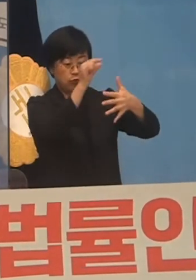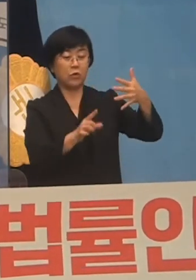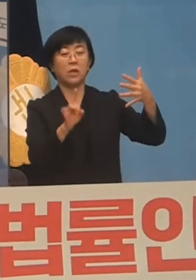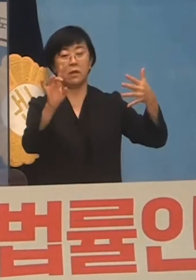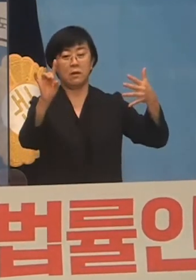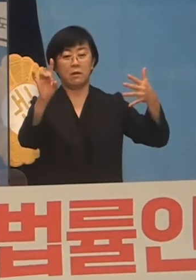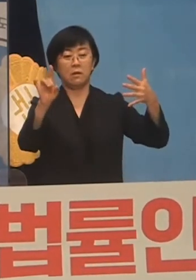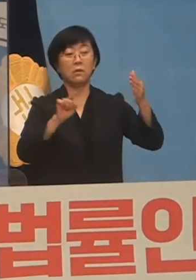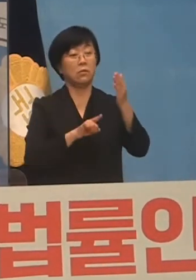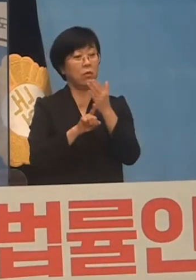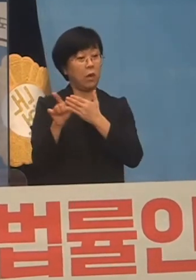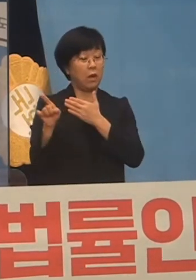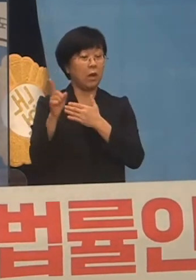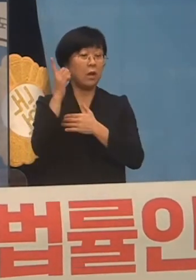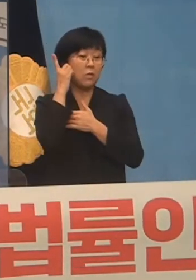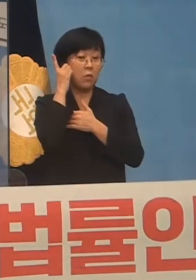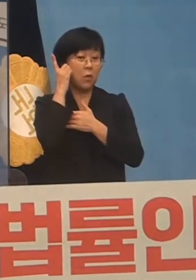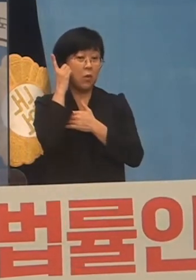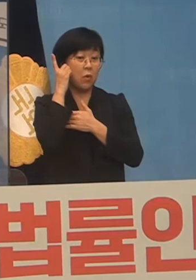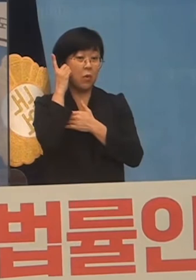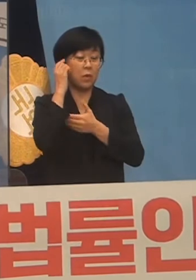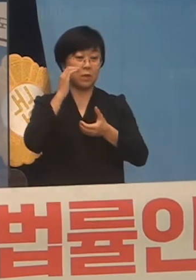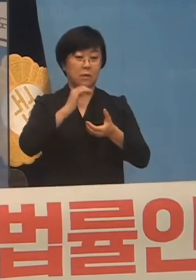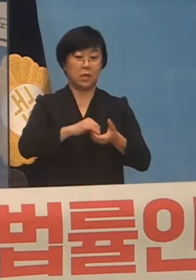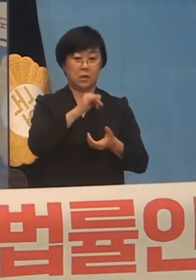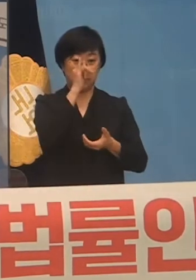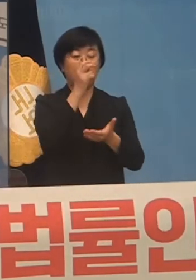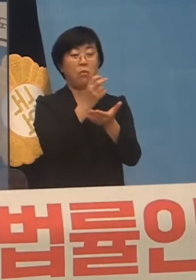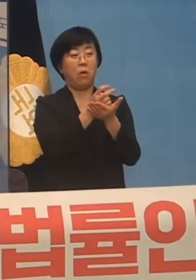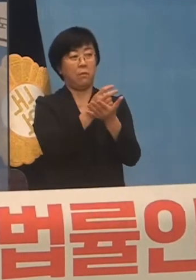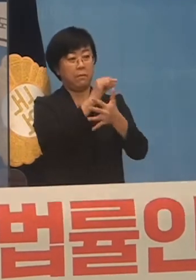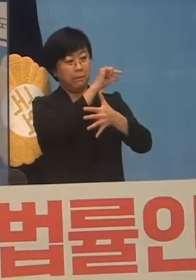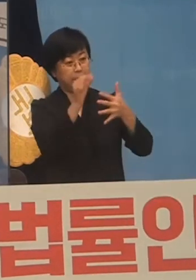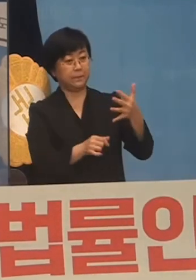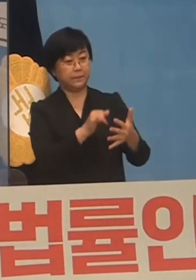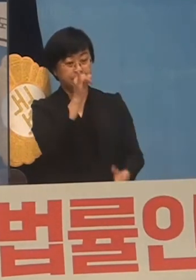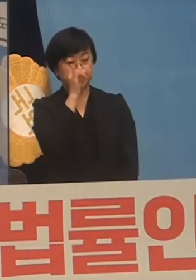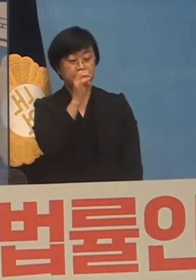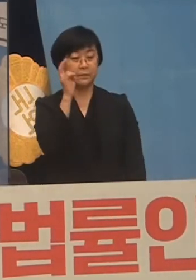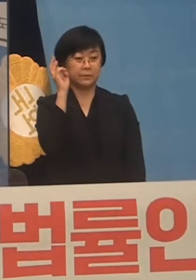없습니다. 나머지는 핸드폰에만 국한되어서 법안이 만들어져